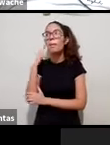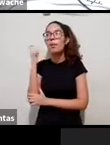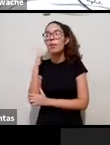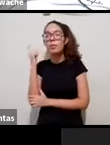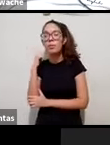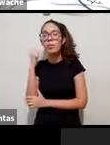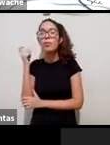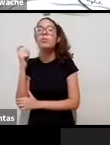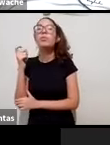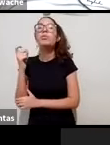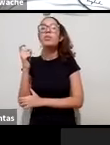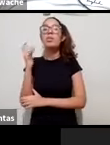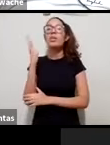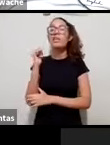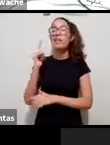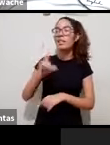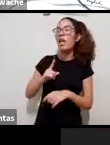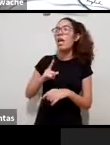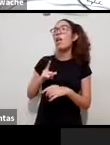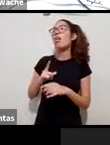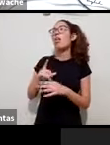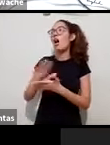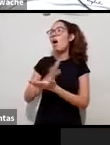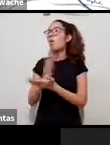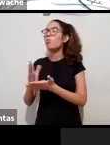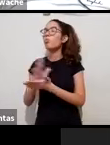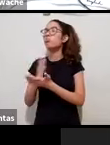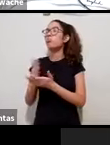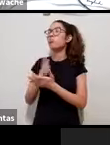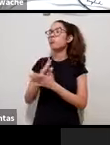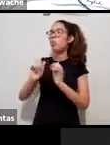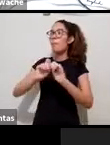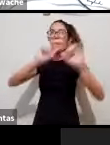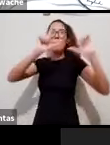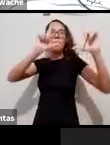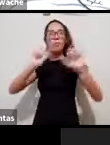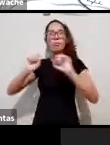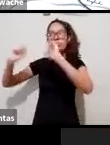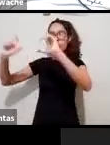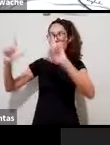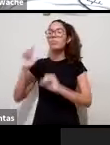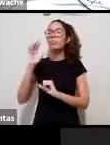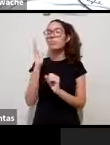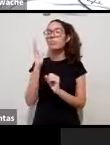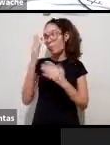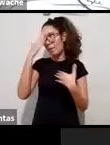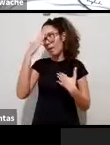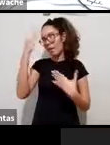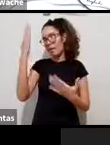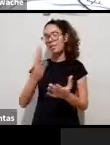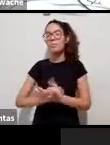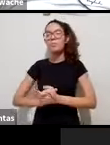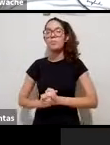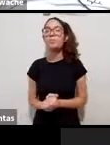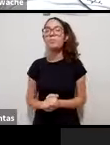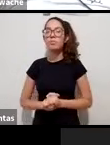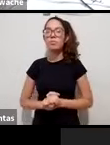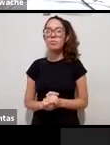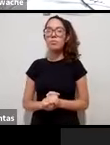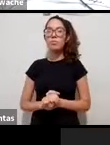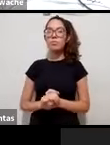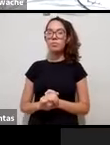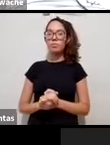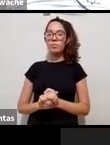né, alguns slides, eu vou colocar aqui já para, enquanto você está se apresentando, tá bom? Obrigado, Esther. A Esther. Boa